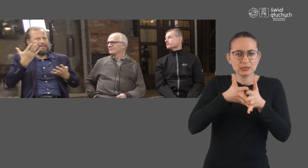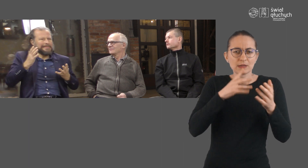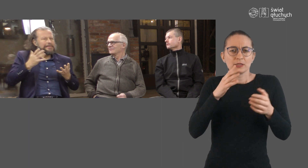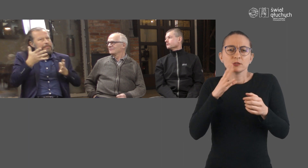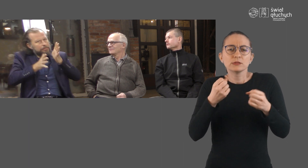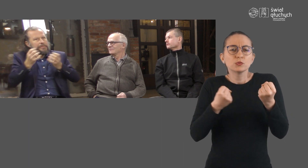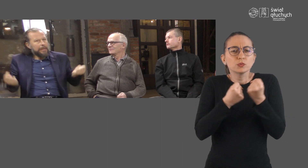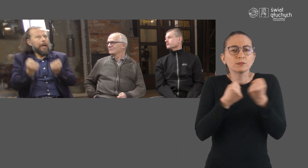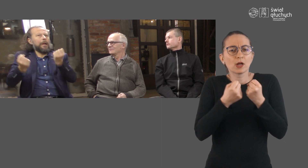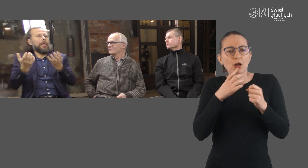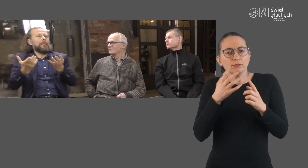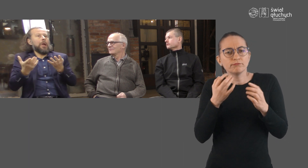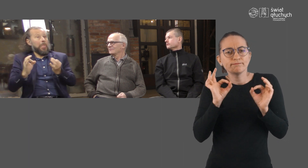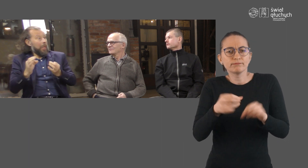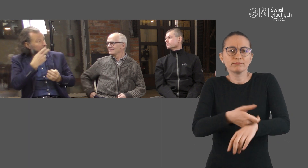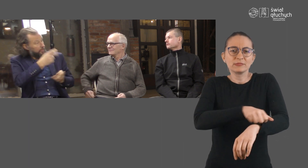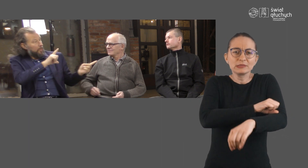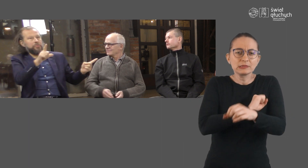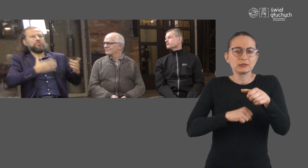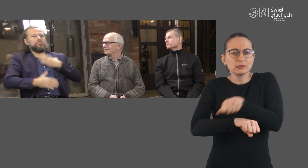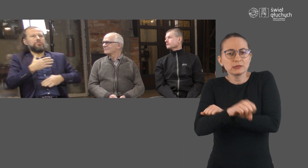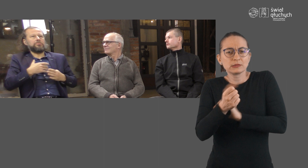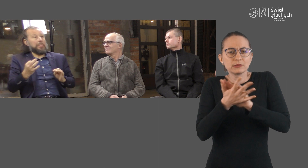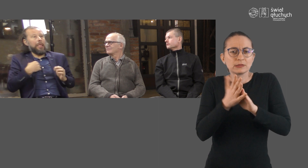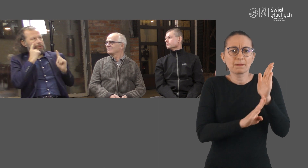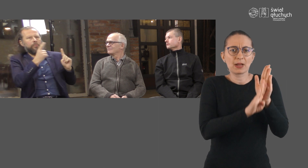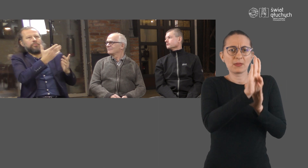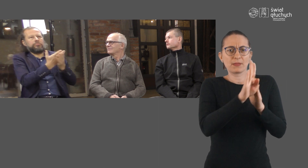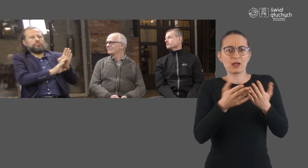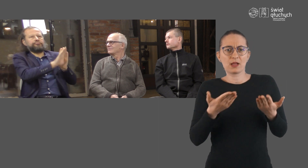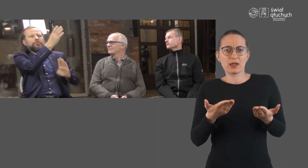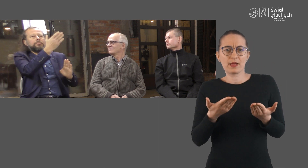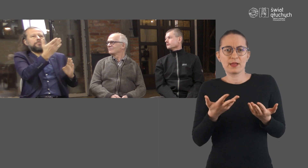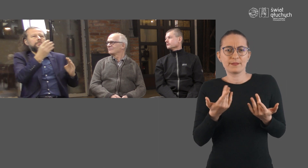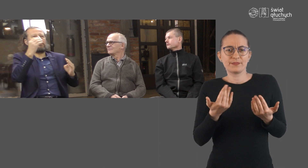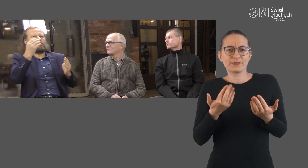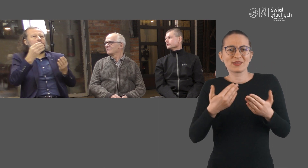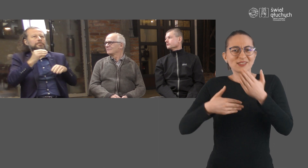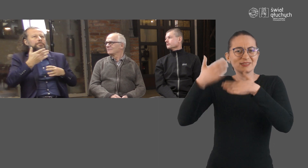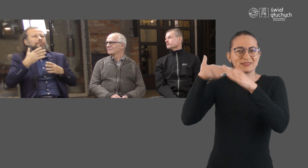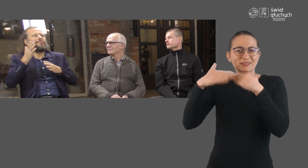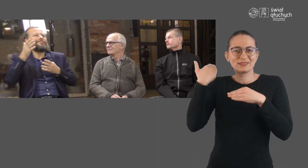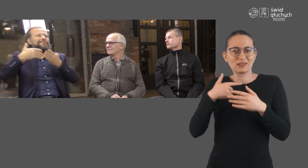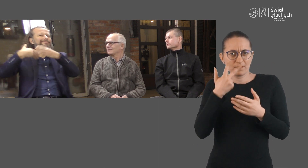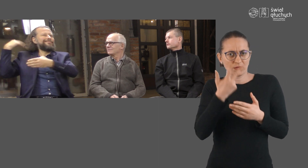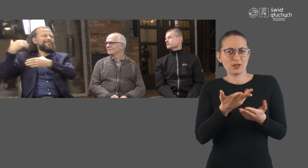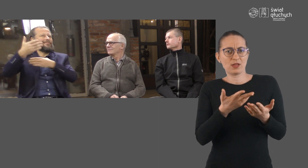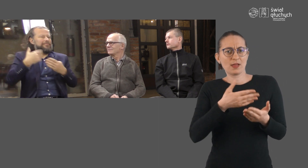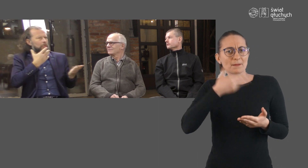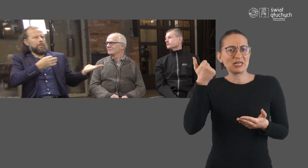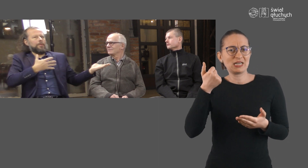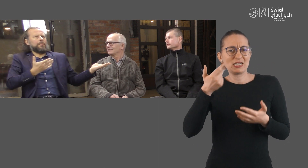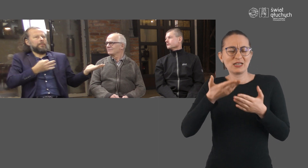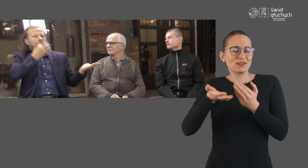spojrzał jakby w siebie, nie starał się uczyć języka migowego. Teraz widzę, że na łódzkiej jest dużo lepiej, jest ogromna